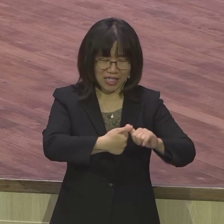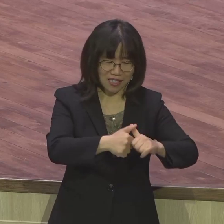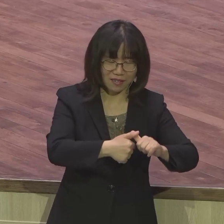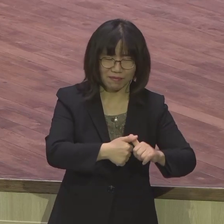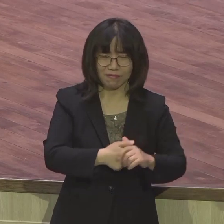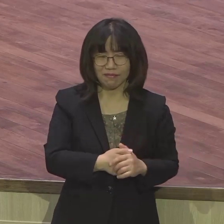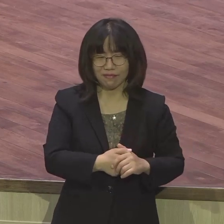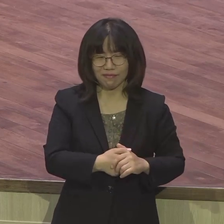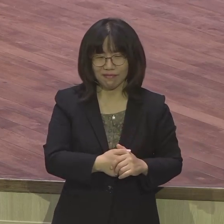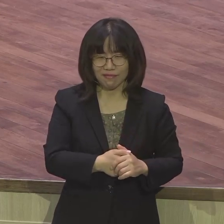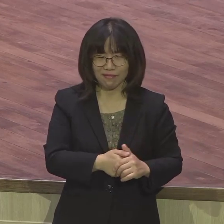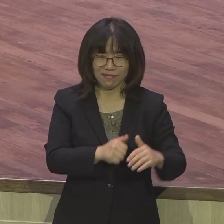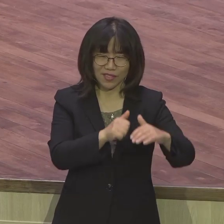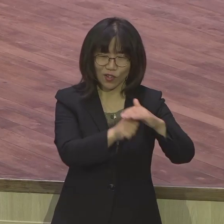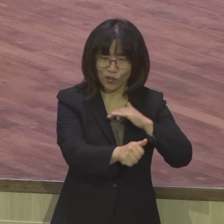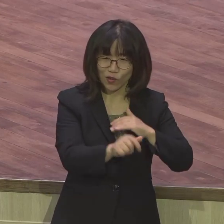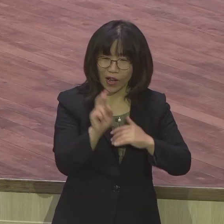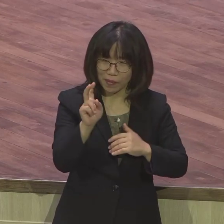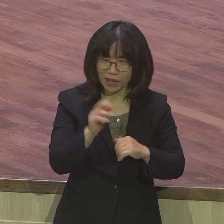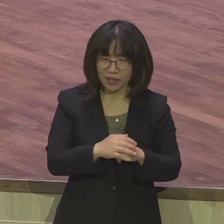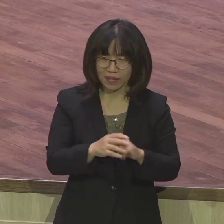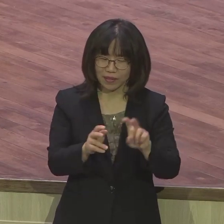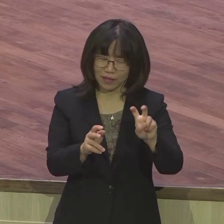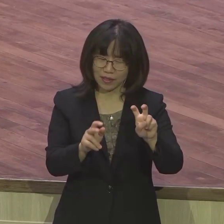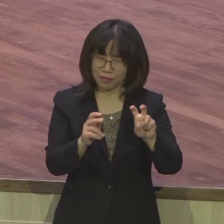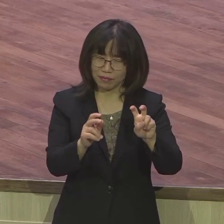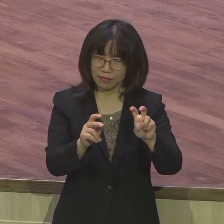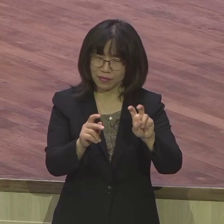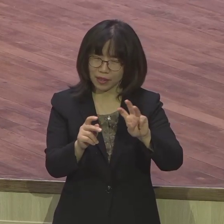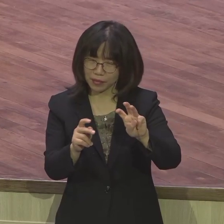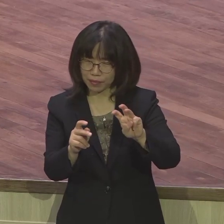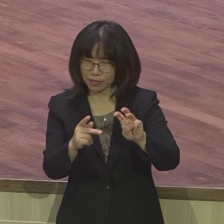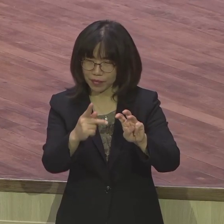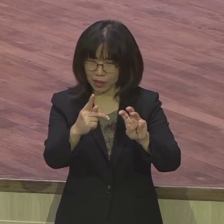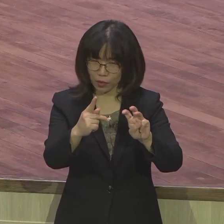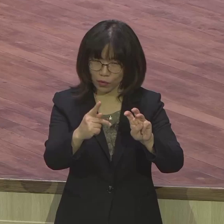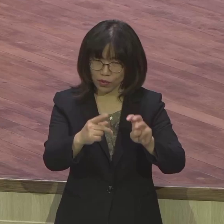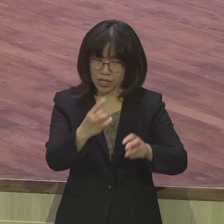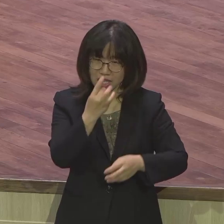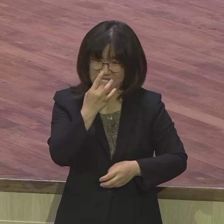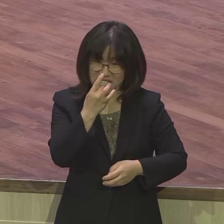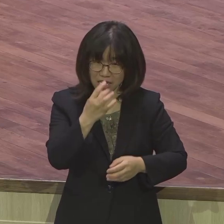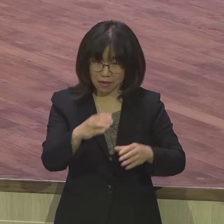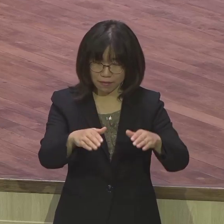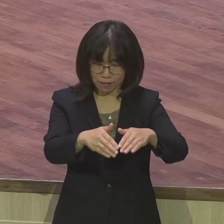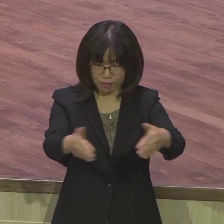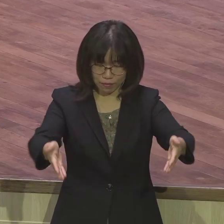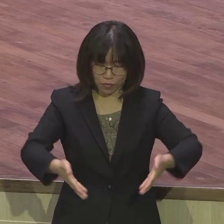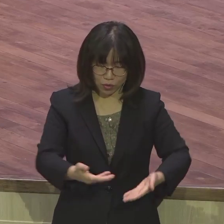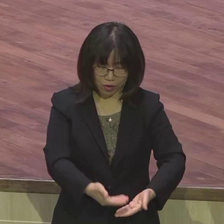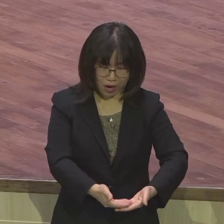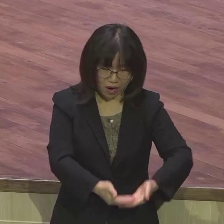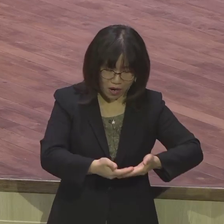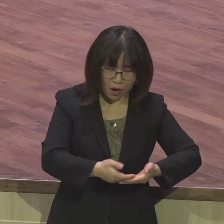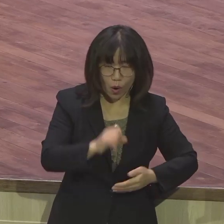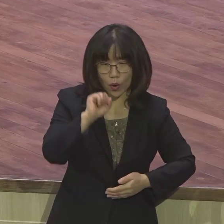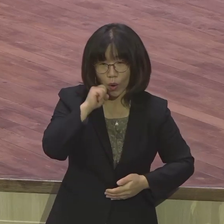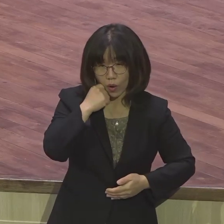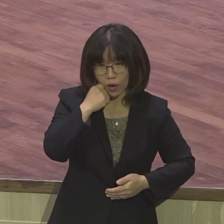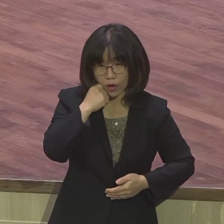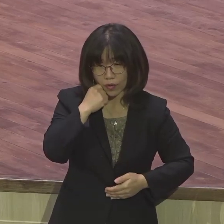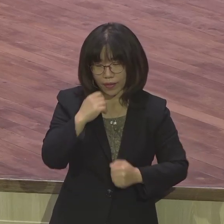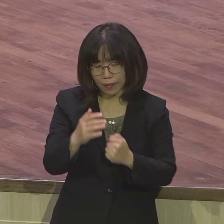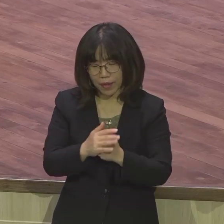대부분 20kg, 30kg 또 뭐 일을 많이 하신 분은 들 수 있지만 그래서 남편이 또